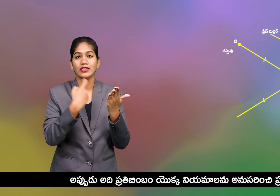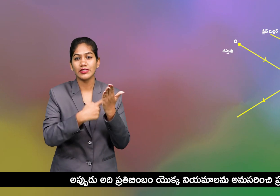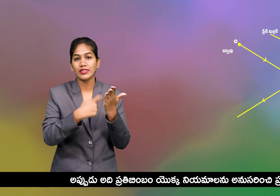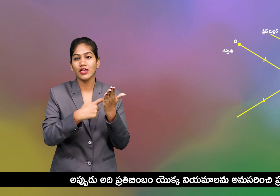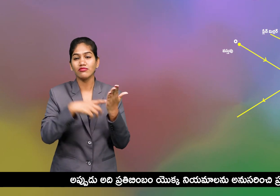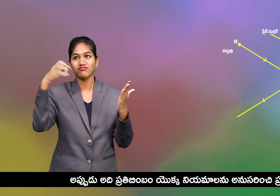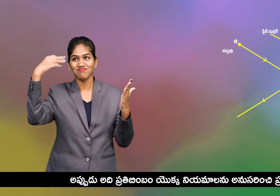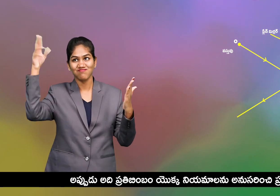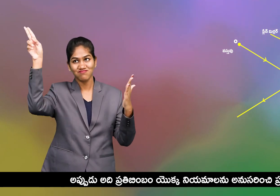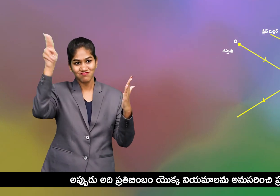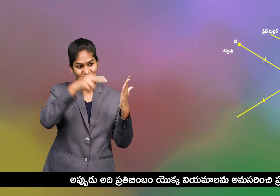ఏ ఎక్స్ రే.